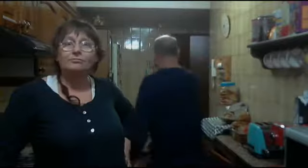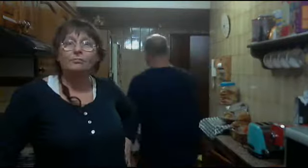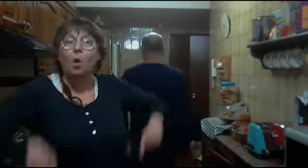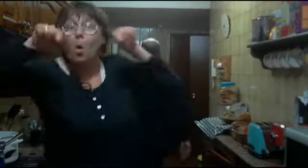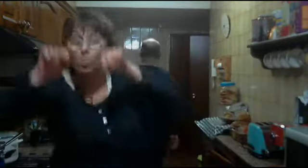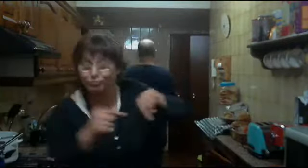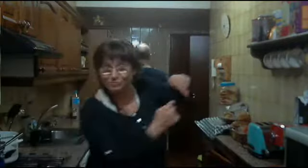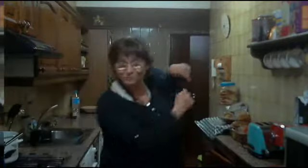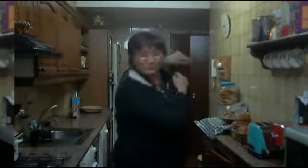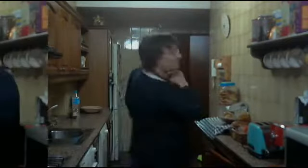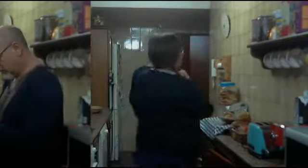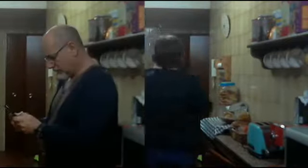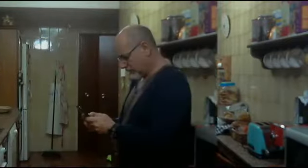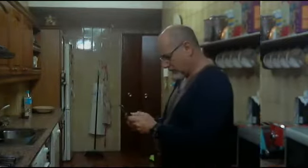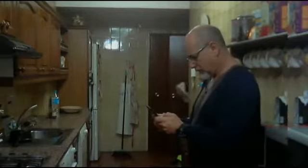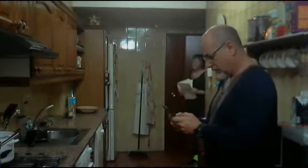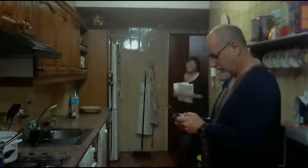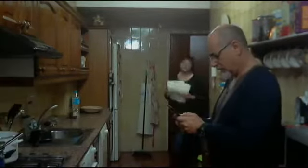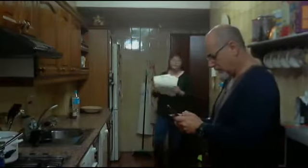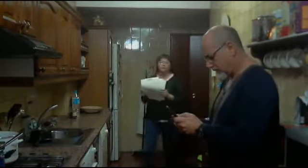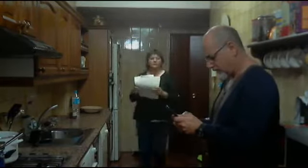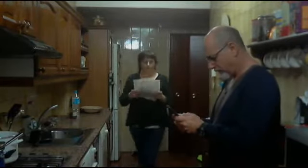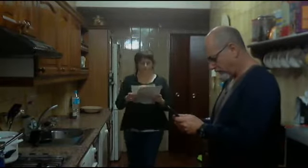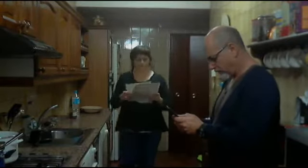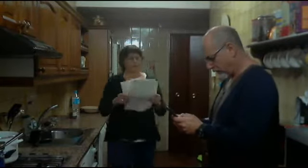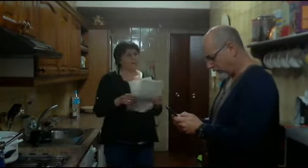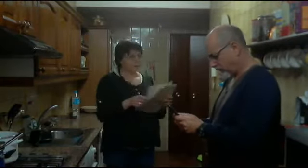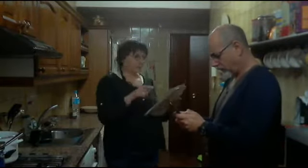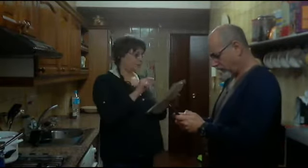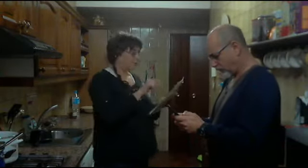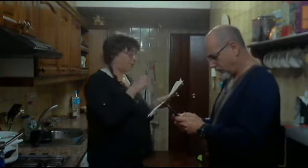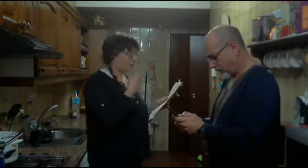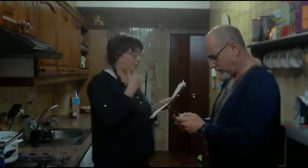circulació, sobretot de sortida, però encara hi ha força densitat de trànsit. Les autoritats es parteixen de possibles espais de trànsit.